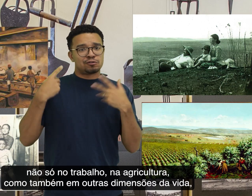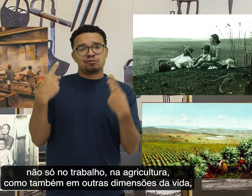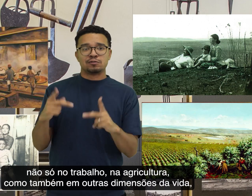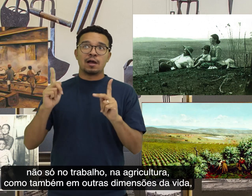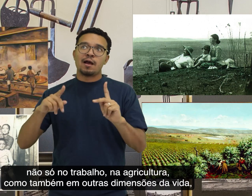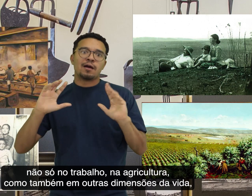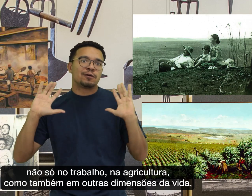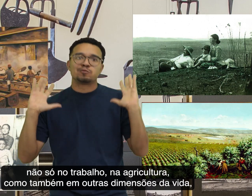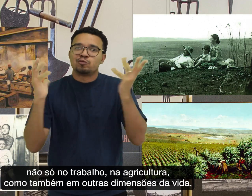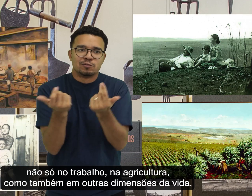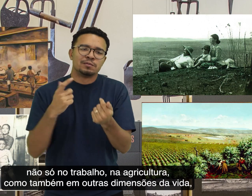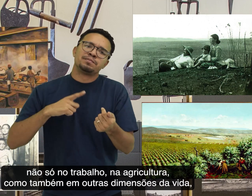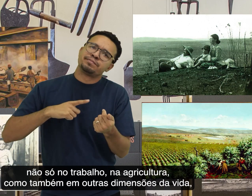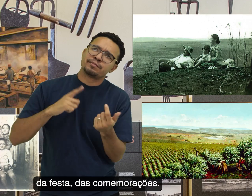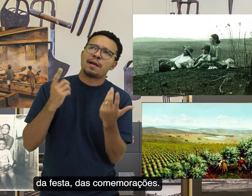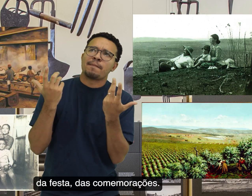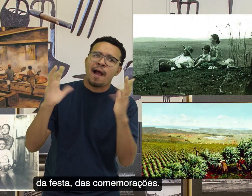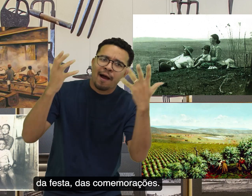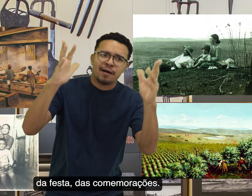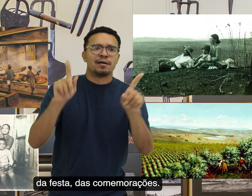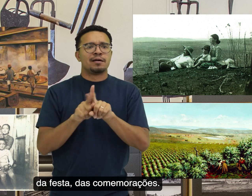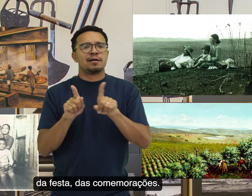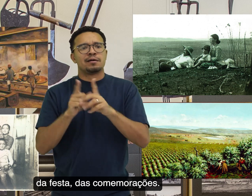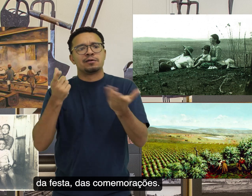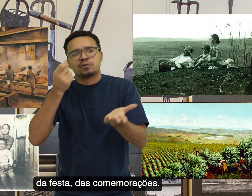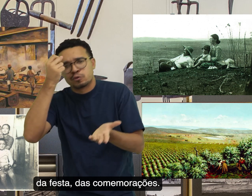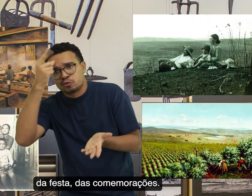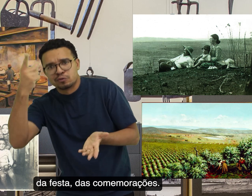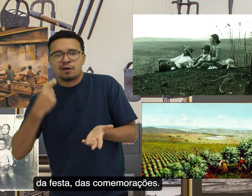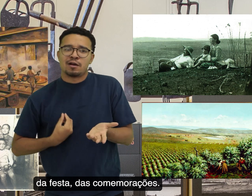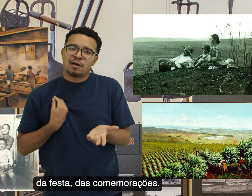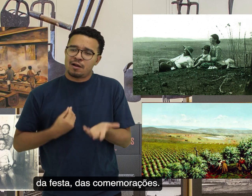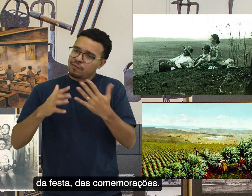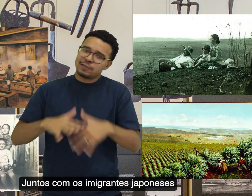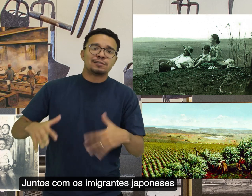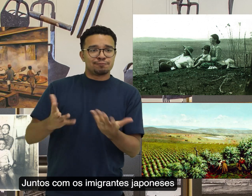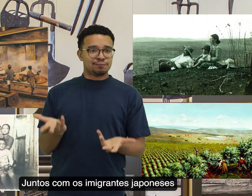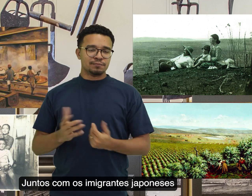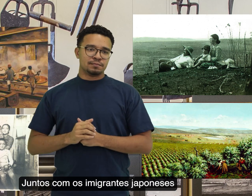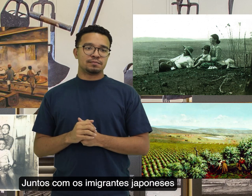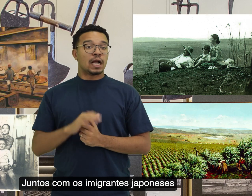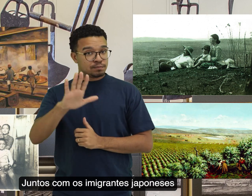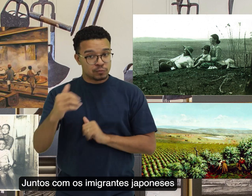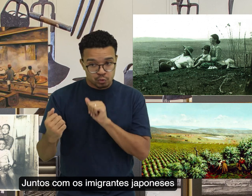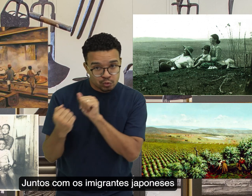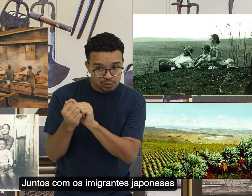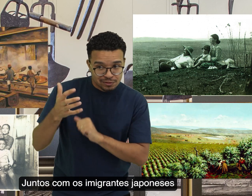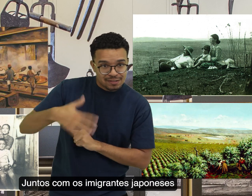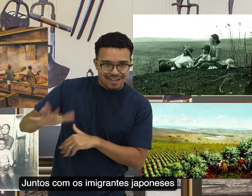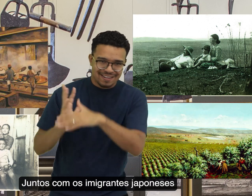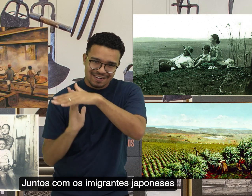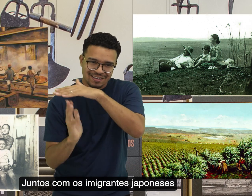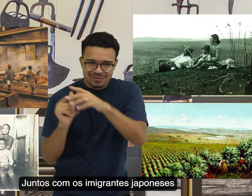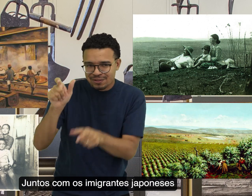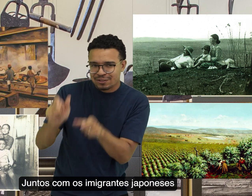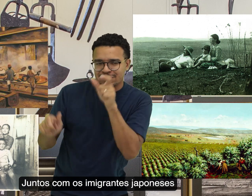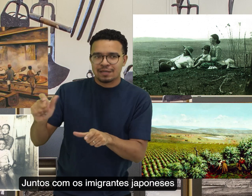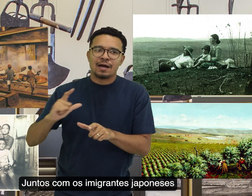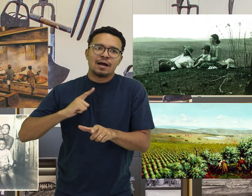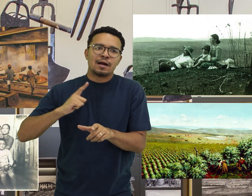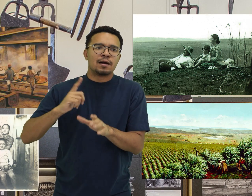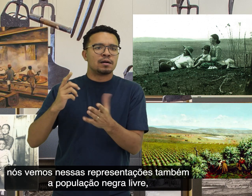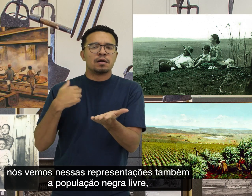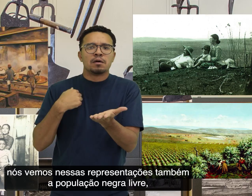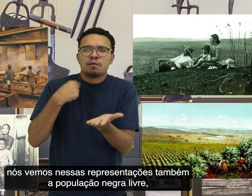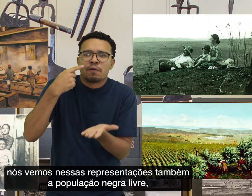como também em outras dimensões da vida, da festa, das comemorações. E juntos com os